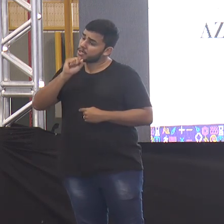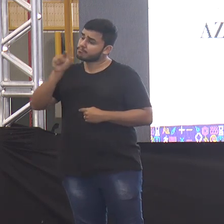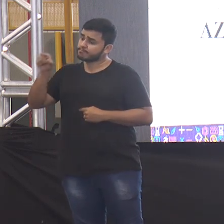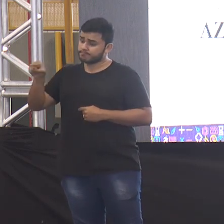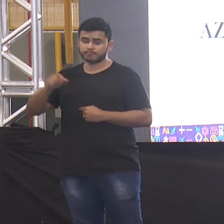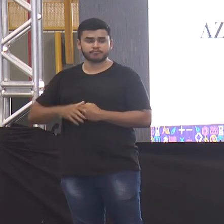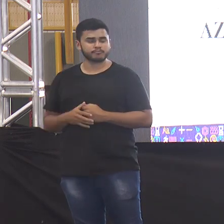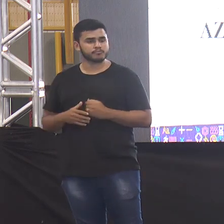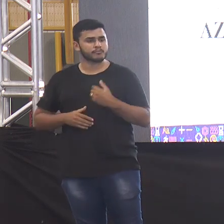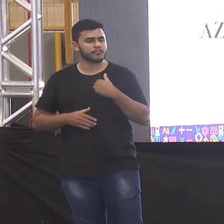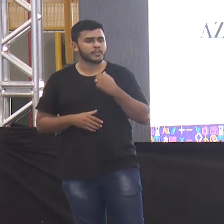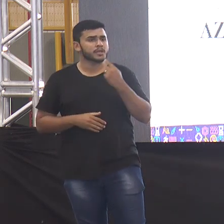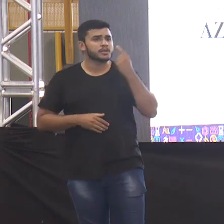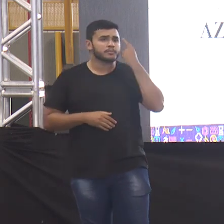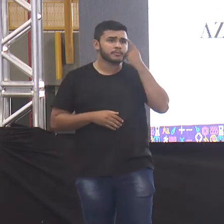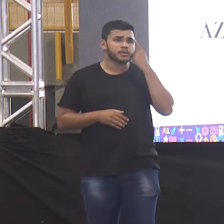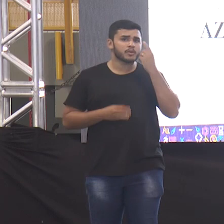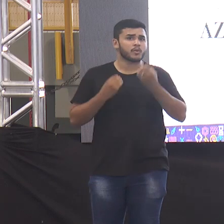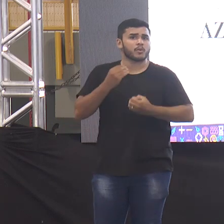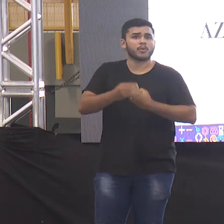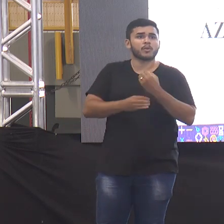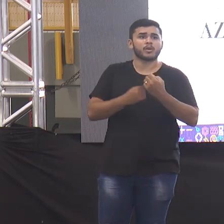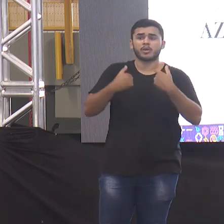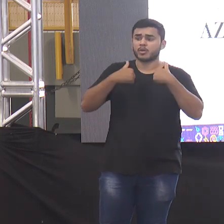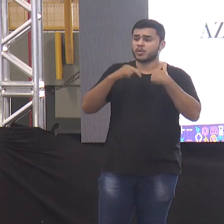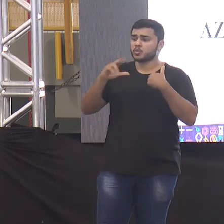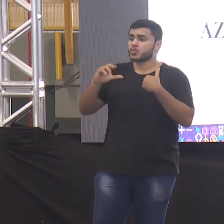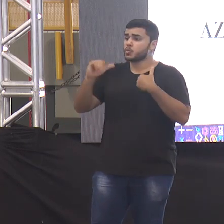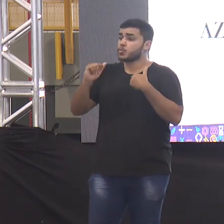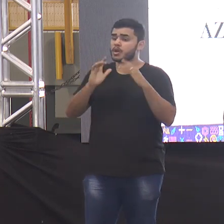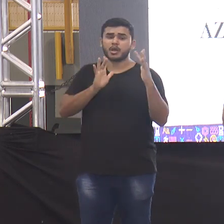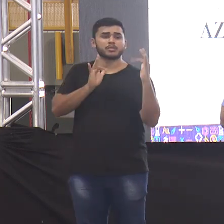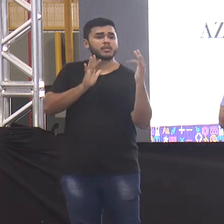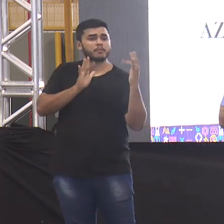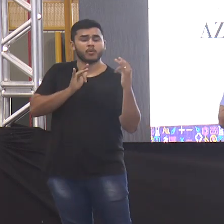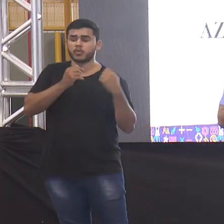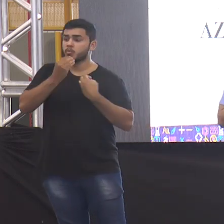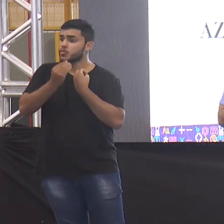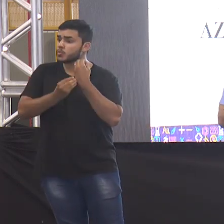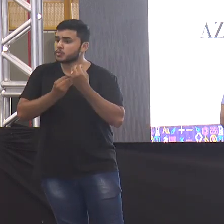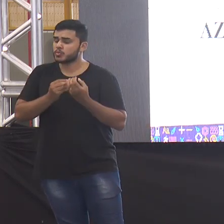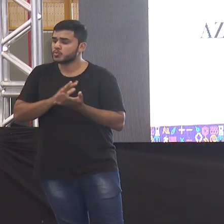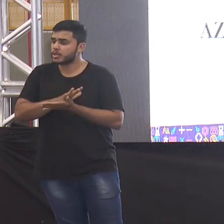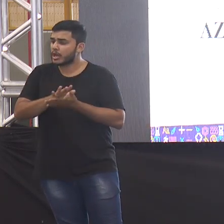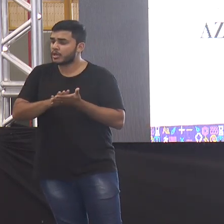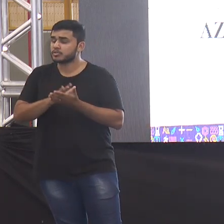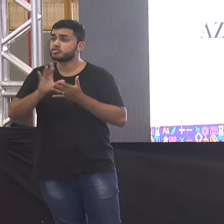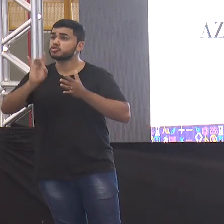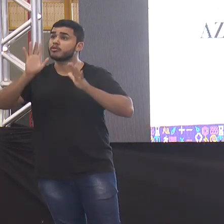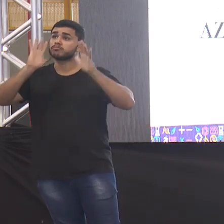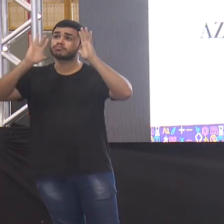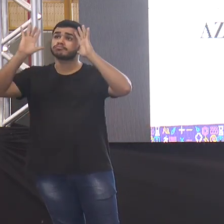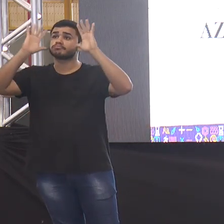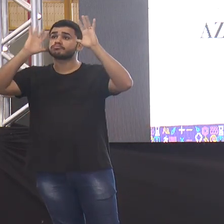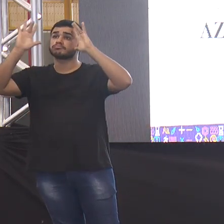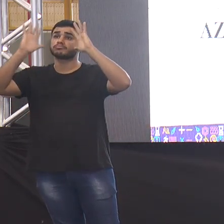ter vivido uma experiência amorosa de verdade, só em sonho, só em